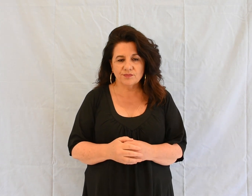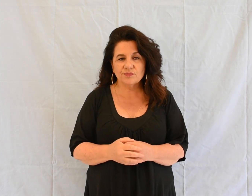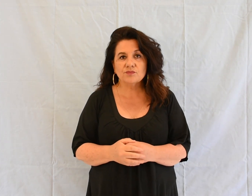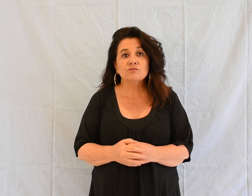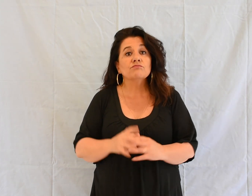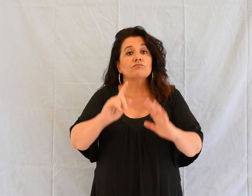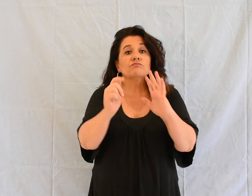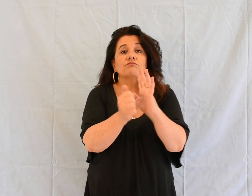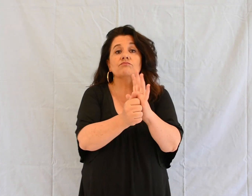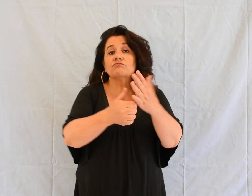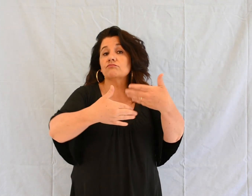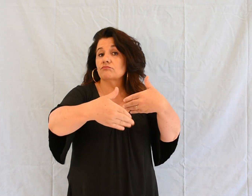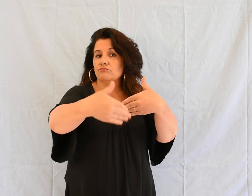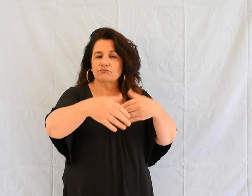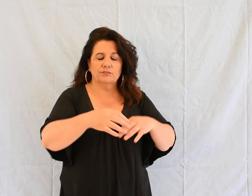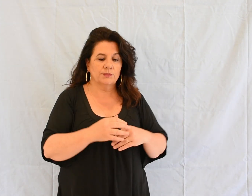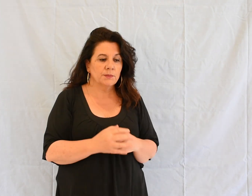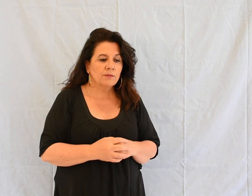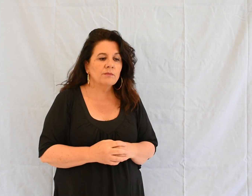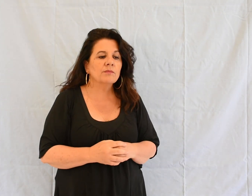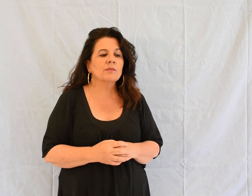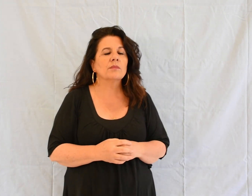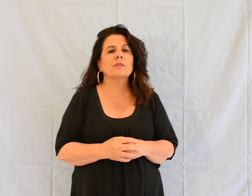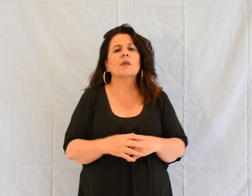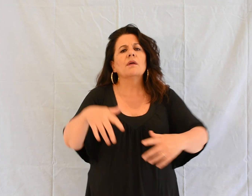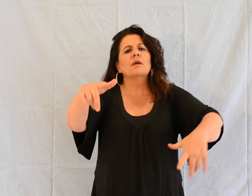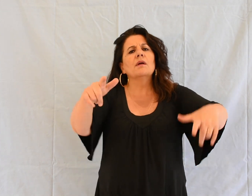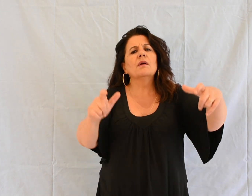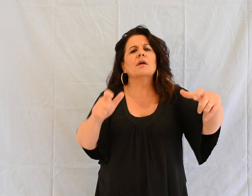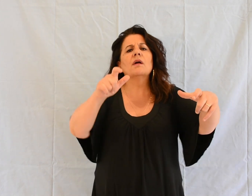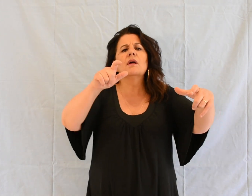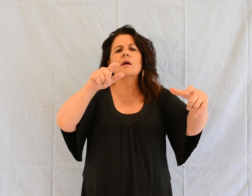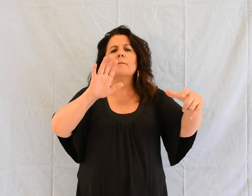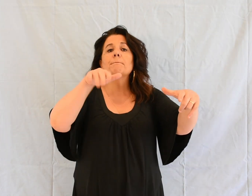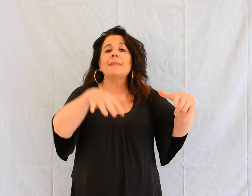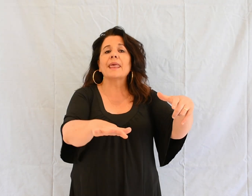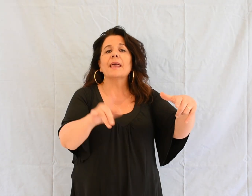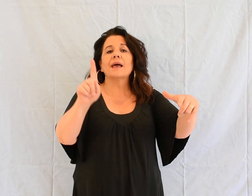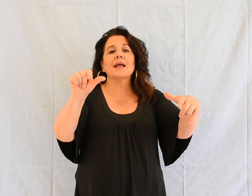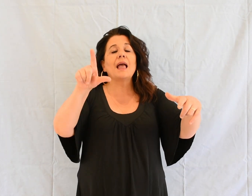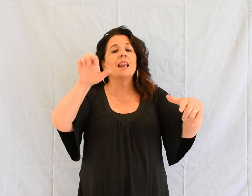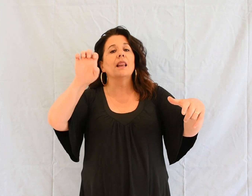En ce temps-là, Jésus passa de l'autre côté de la mer de Galilée, le lac de